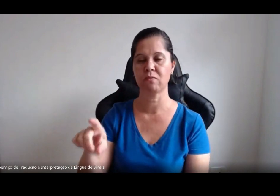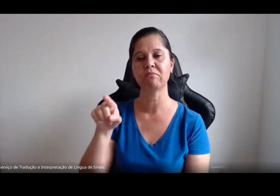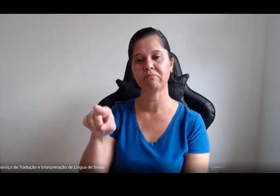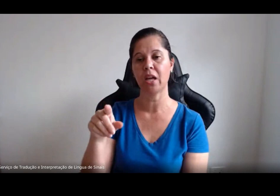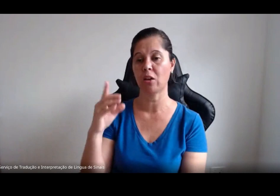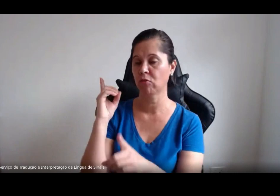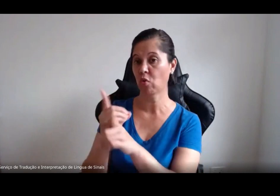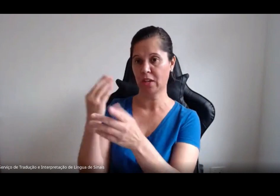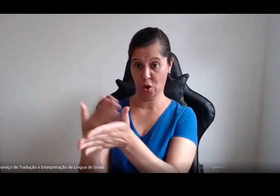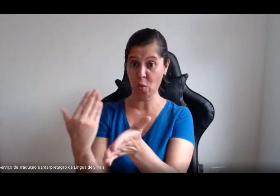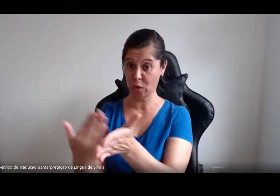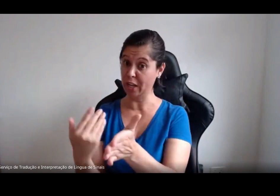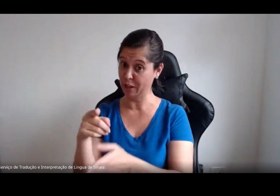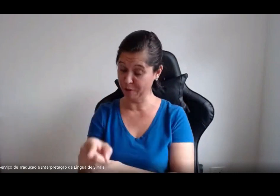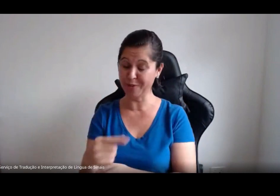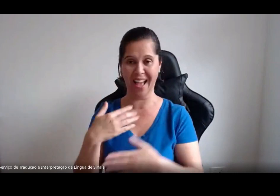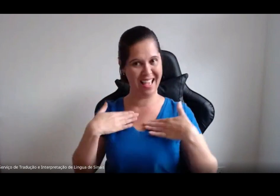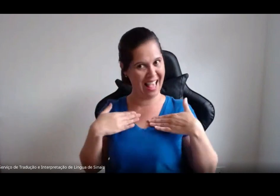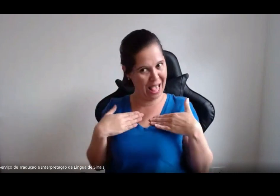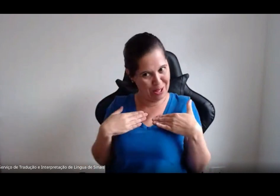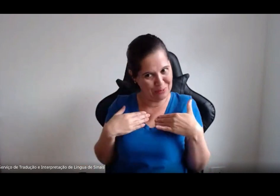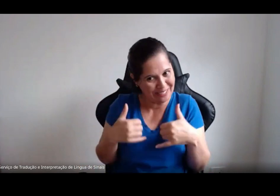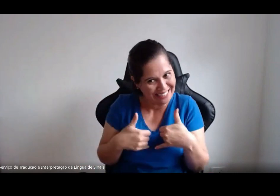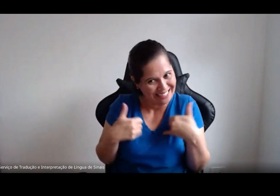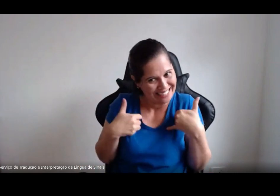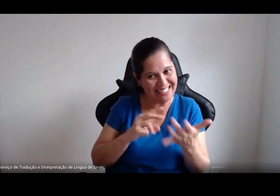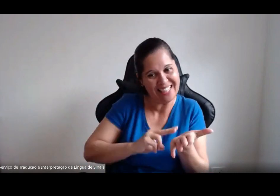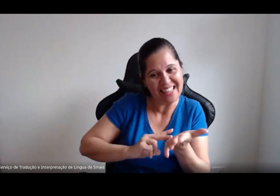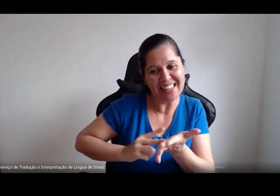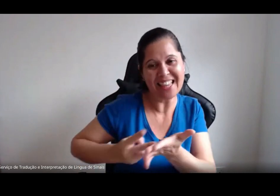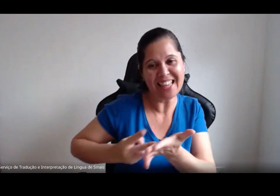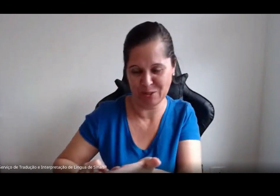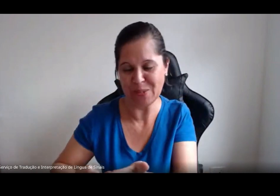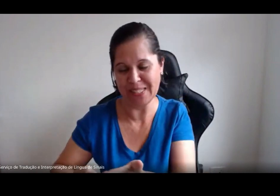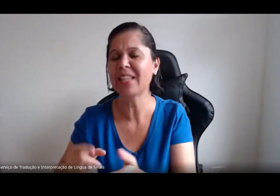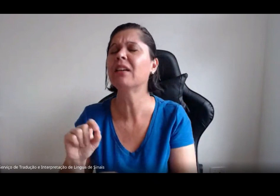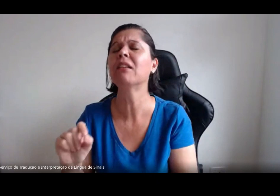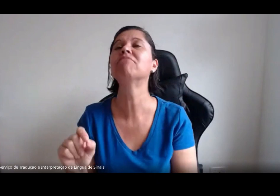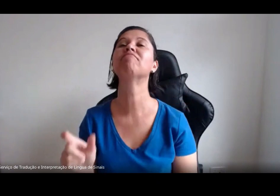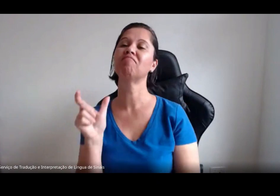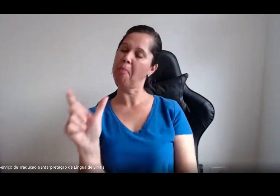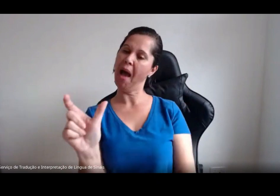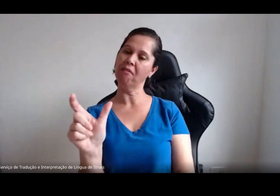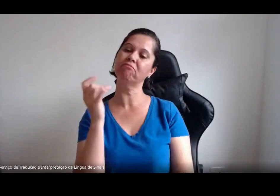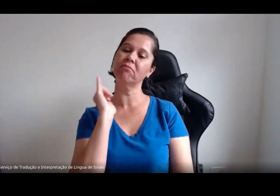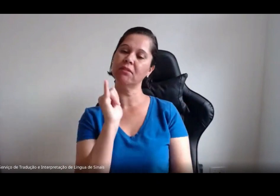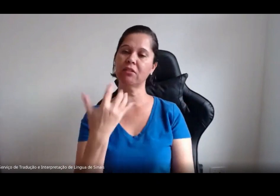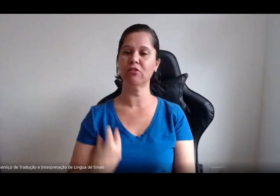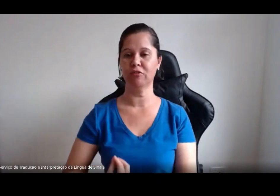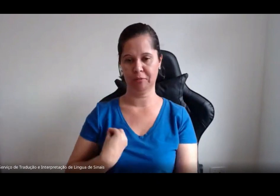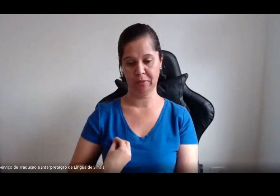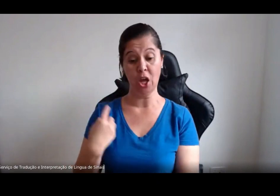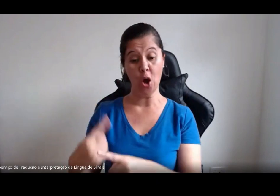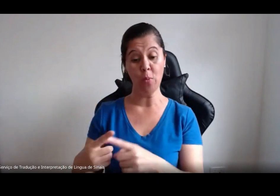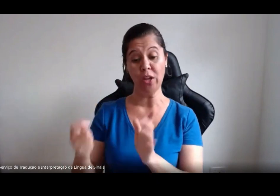Vie. Então, ousadamente, traduzi esse sintagma para narrativa de vida,